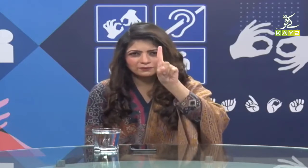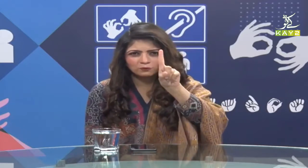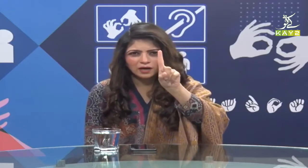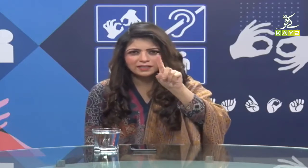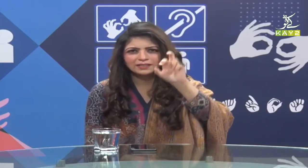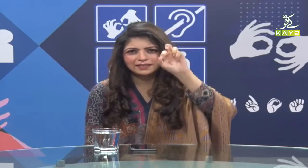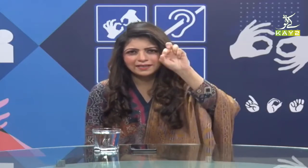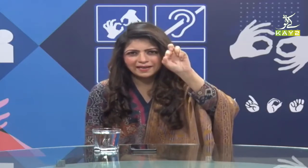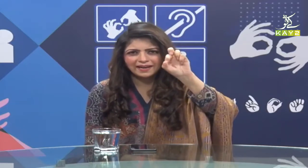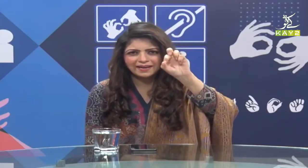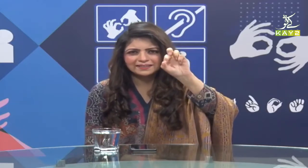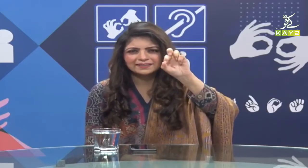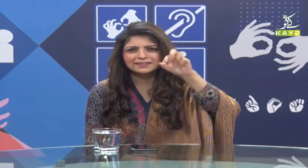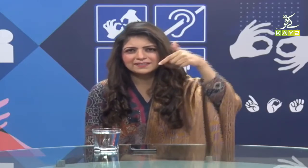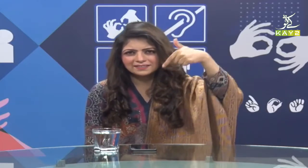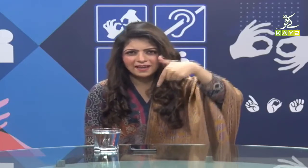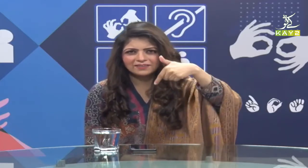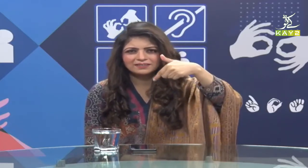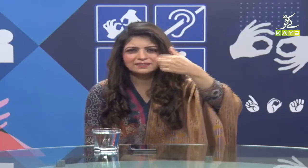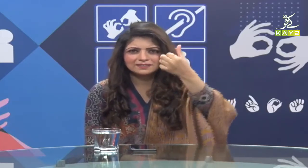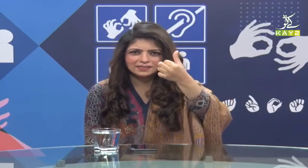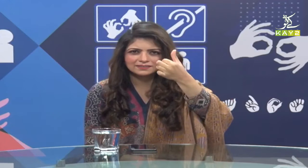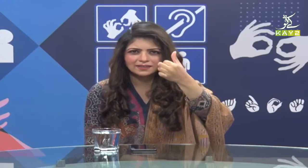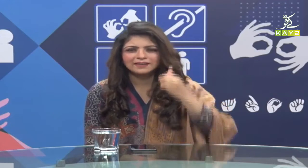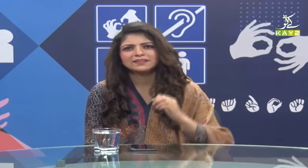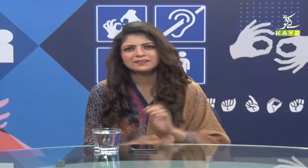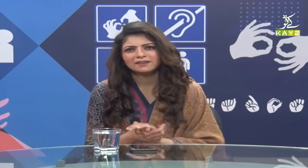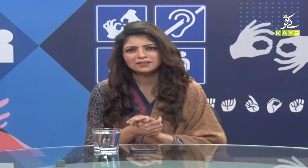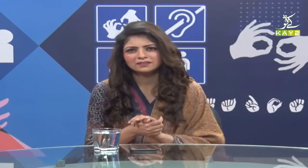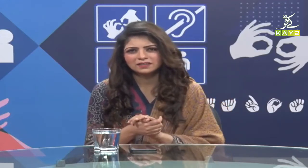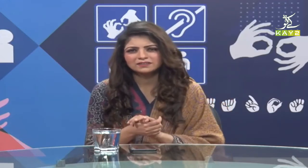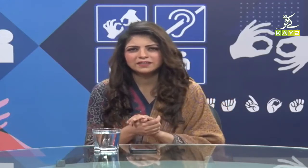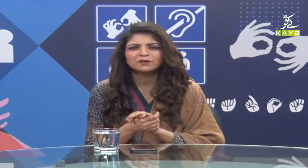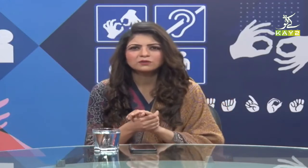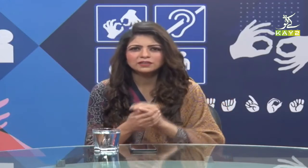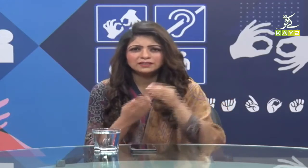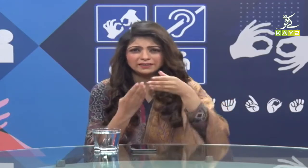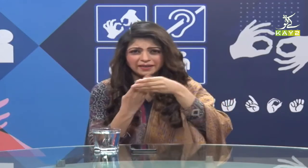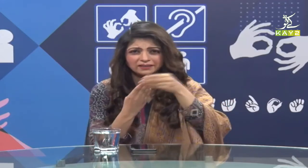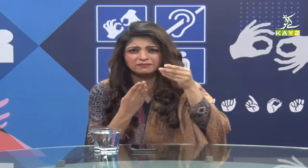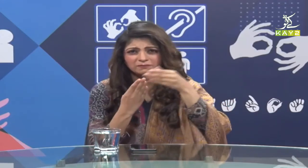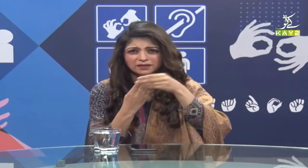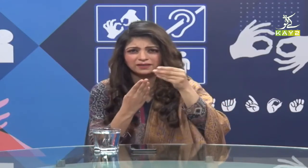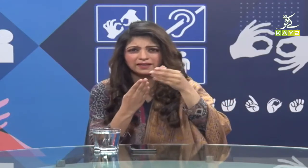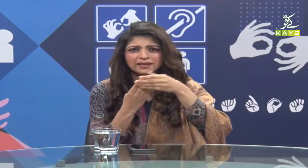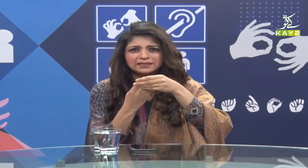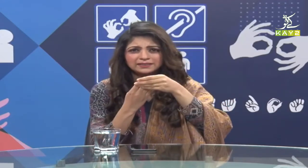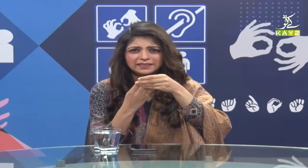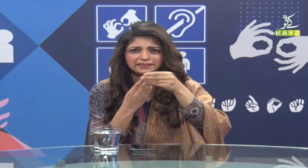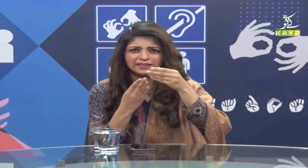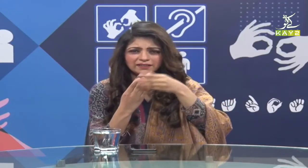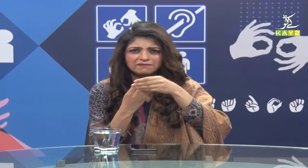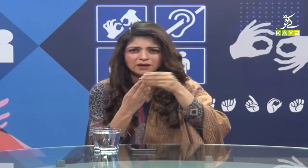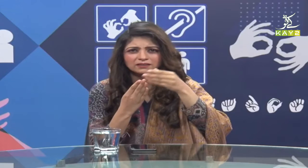और 1 8 7 6 1876 ये उनकी डेट ऑफ बर्थ है।